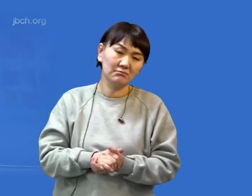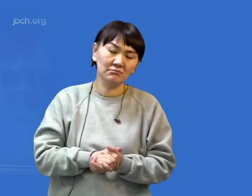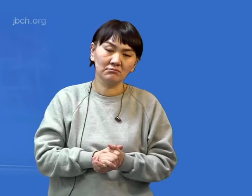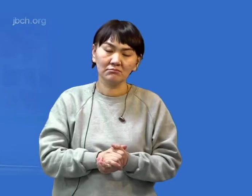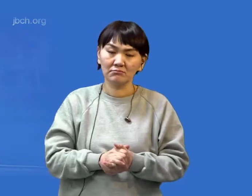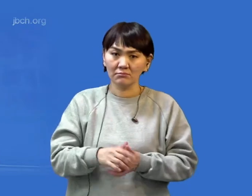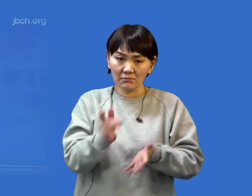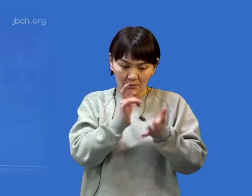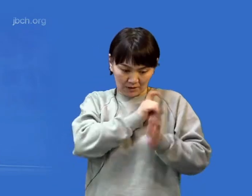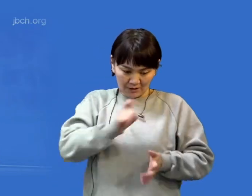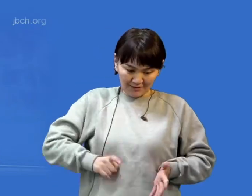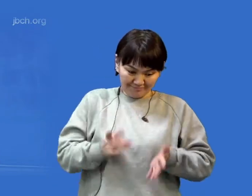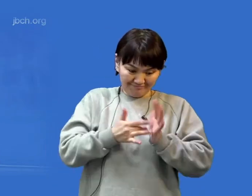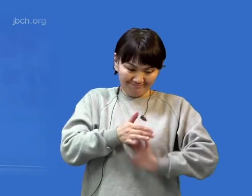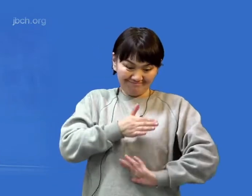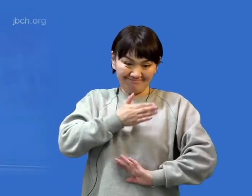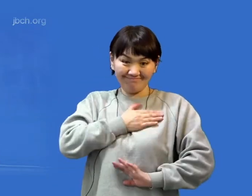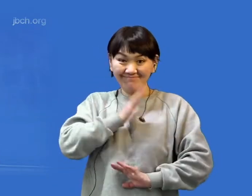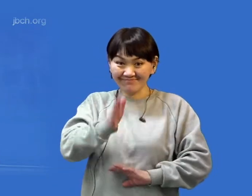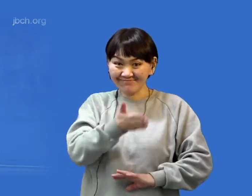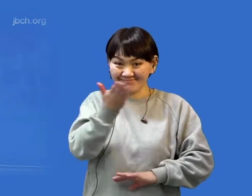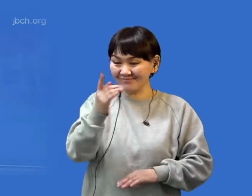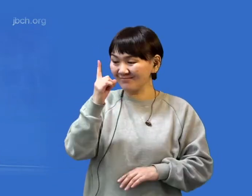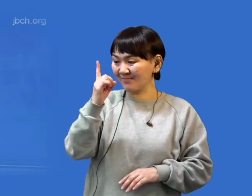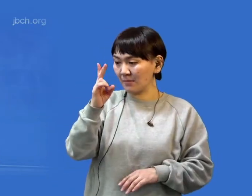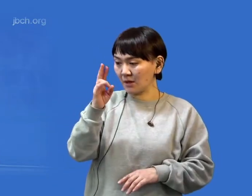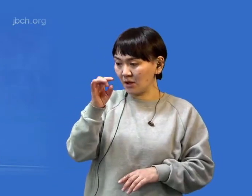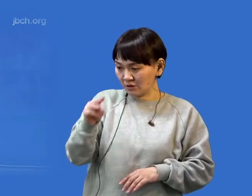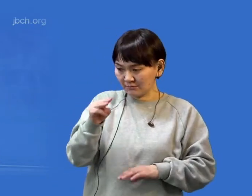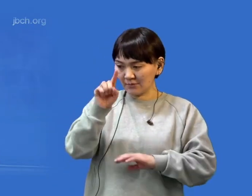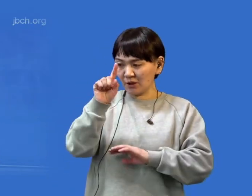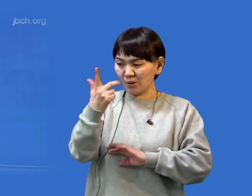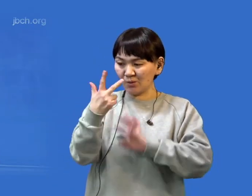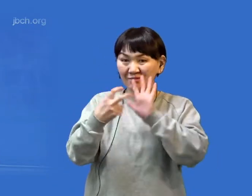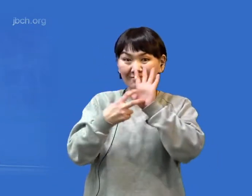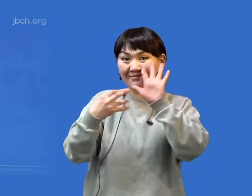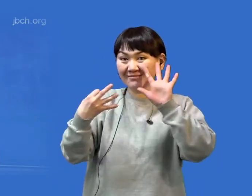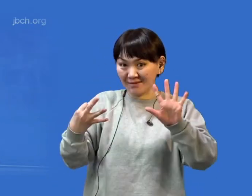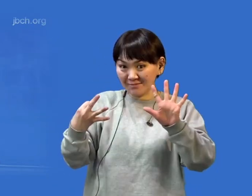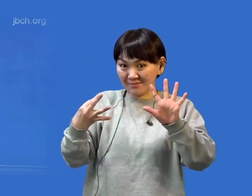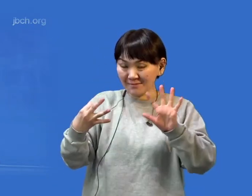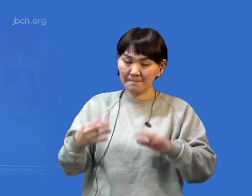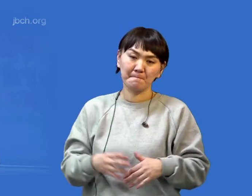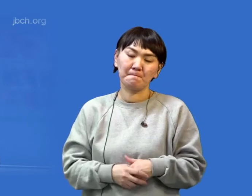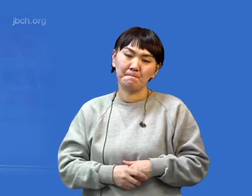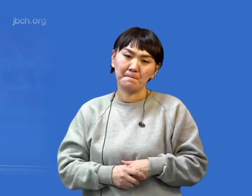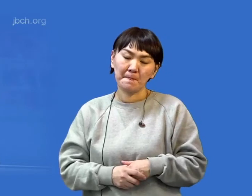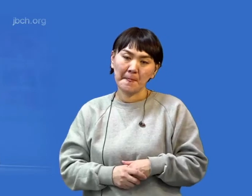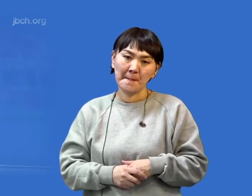Лэр Христ идэхснэр бол 1-р Коринт 13-ын 8 дээр